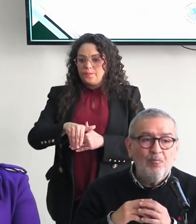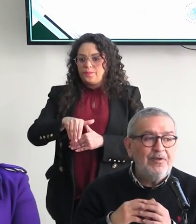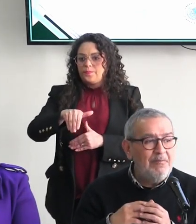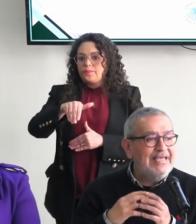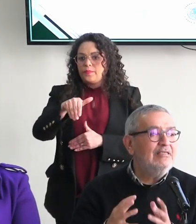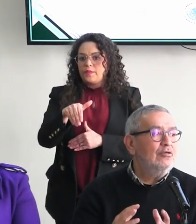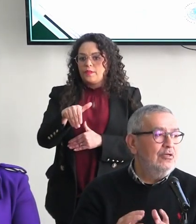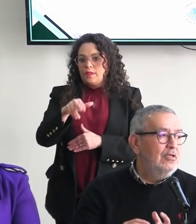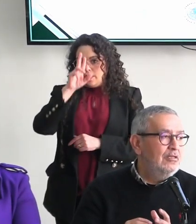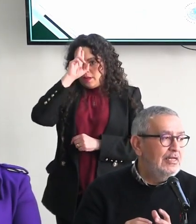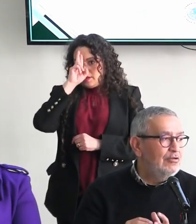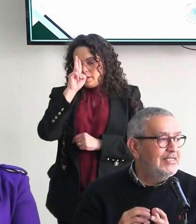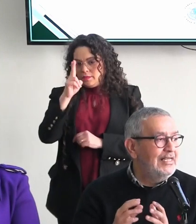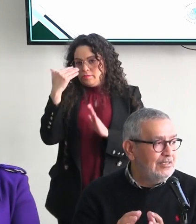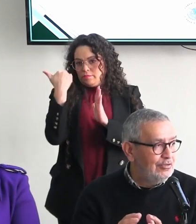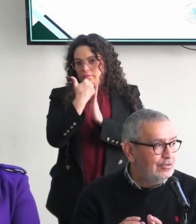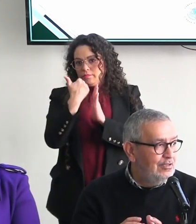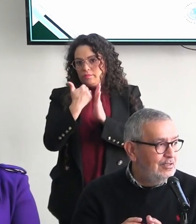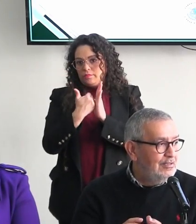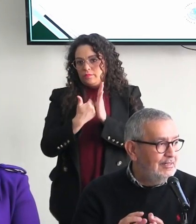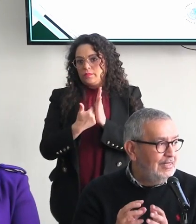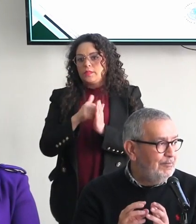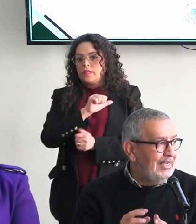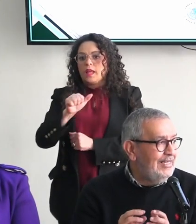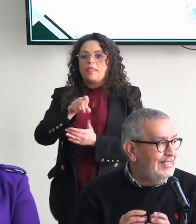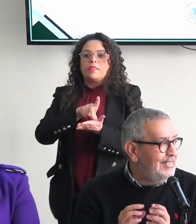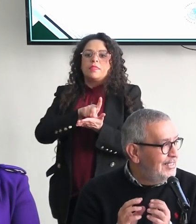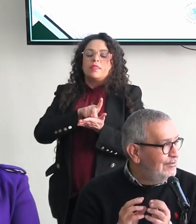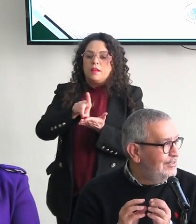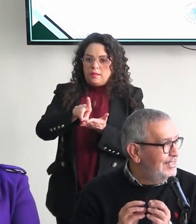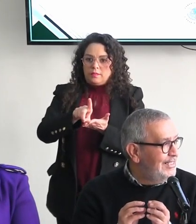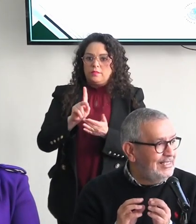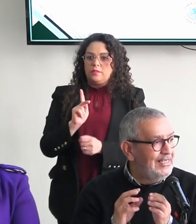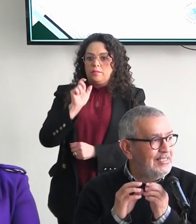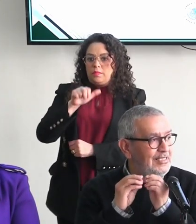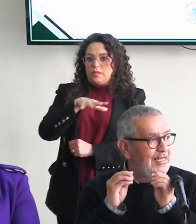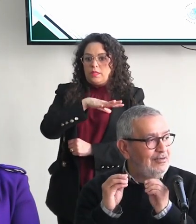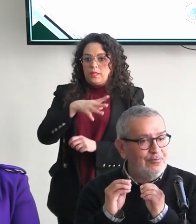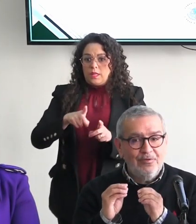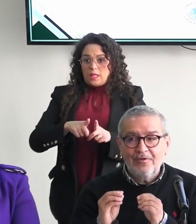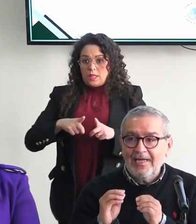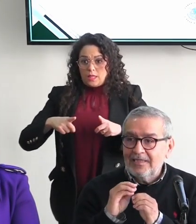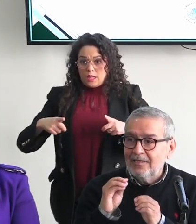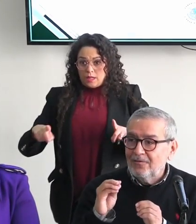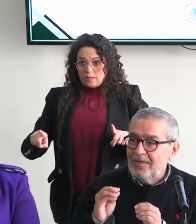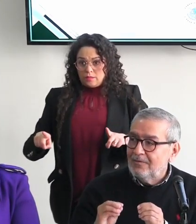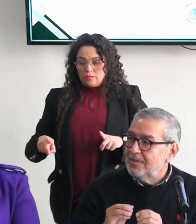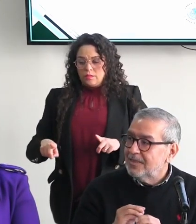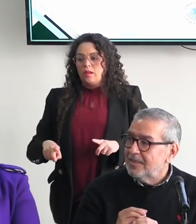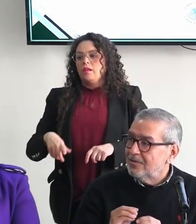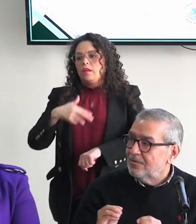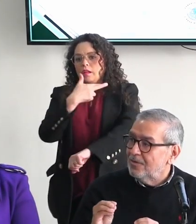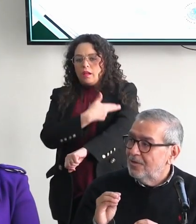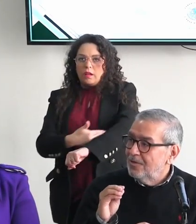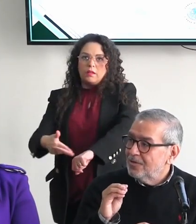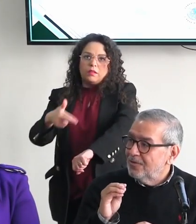digamos, el cumplimiento de los derechos. El Plan General de Desarrollo tiene que dejar de ser algo burocrático, algo